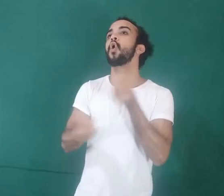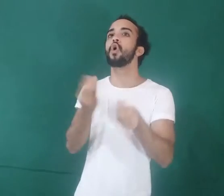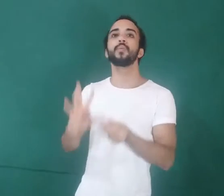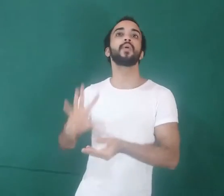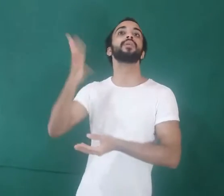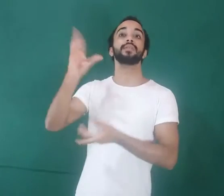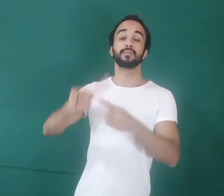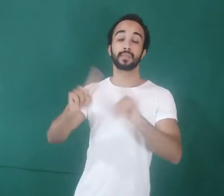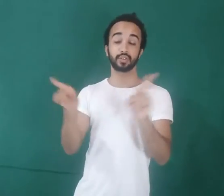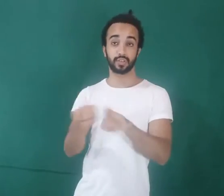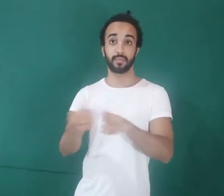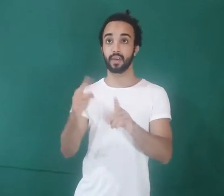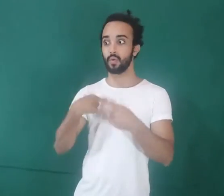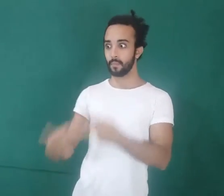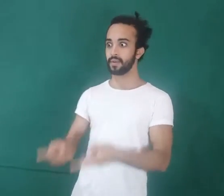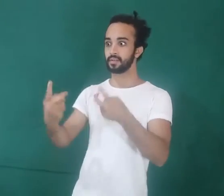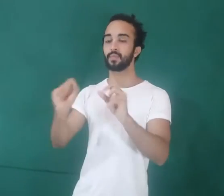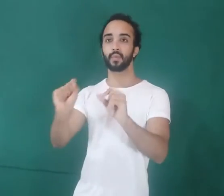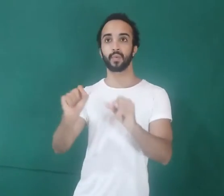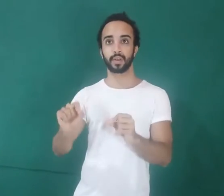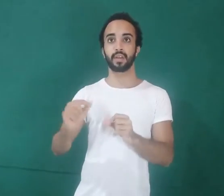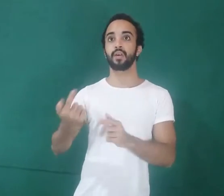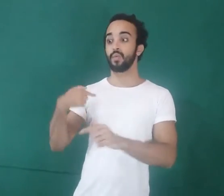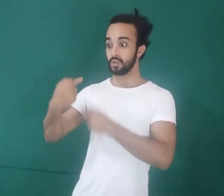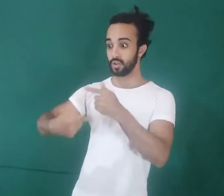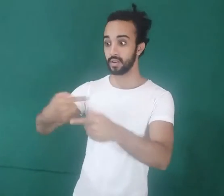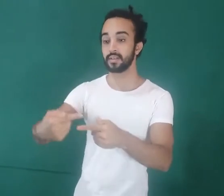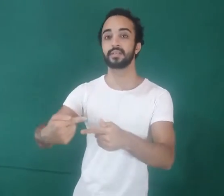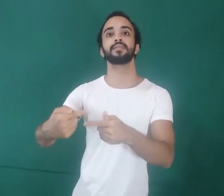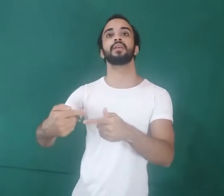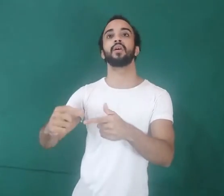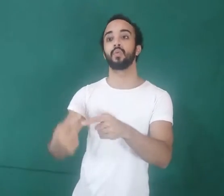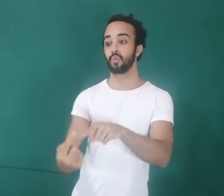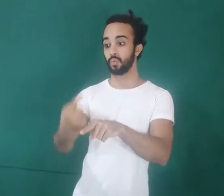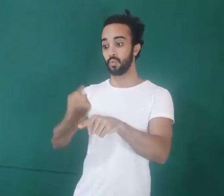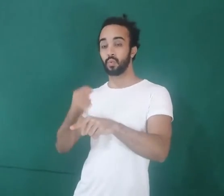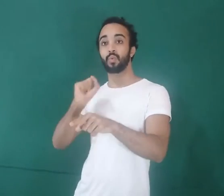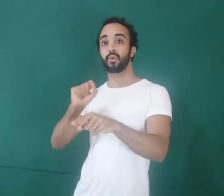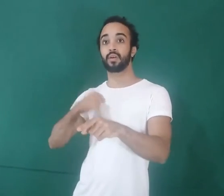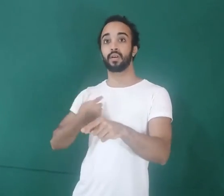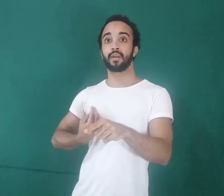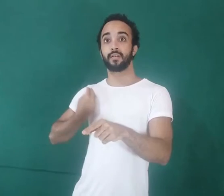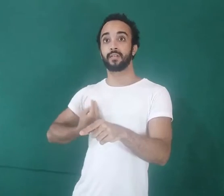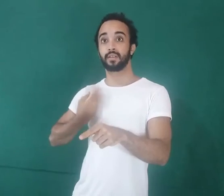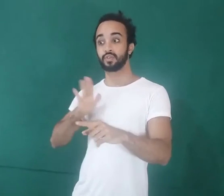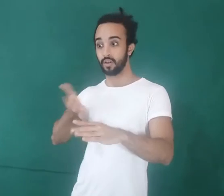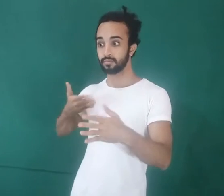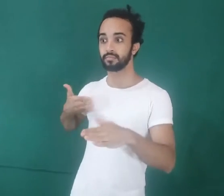uma geração que está, tipo, abaixo da gente, onde essa realidade já está completamente inserida, onde eu não sinto